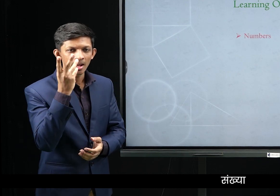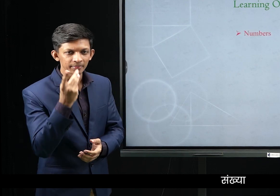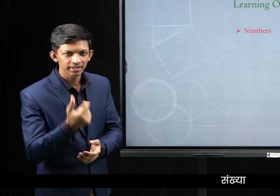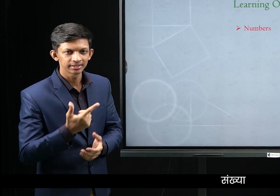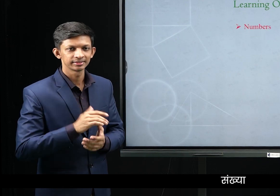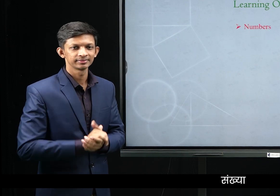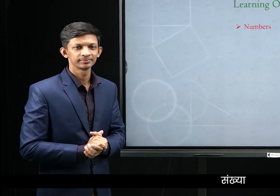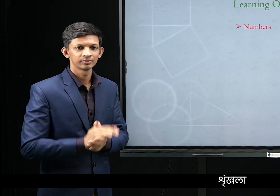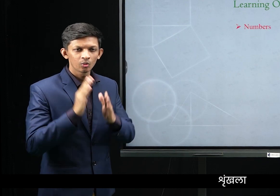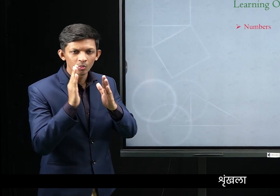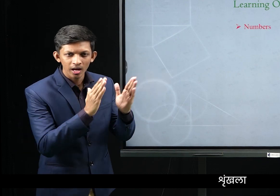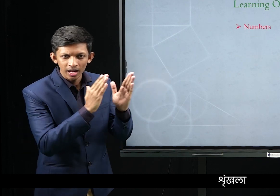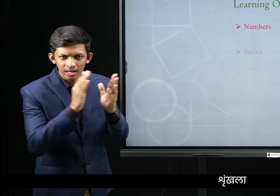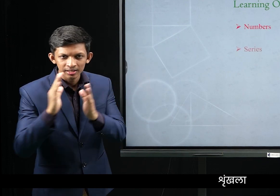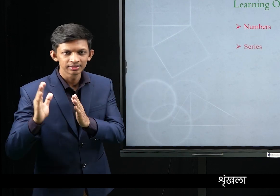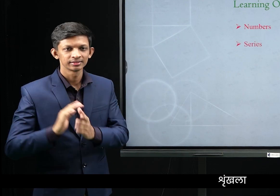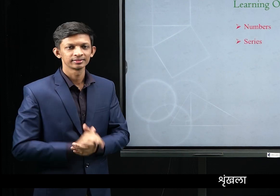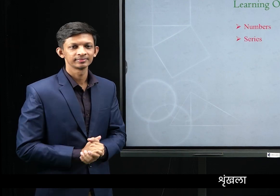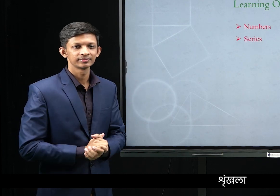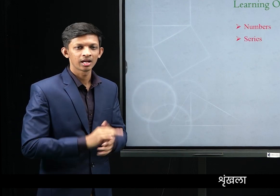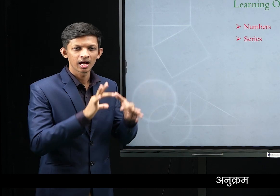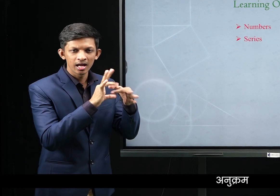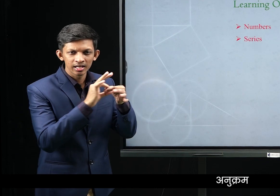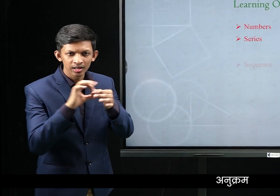संख्या, श्रृंखला, अनुक्रम,